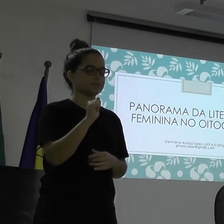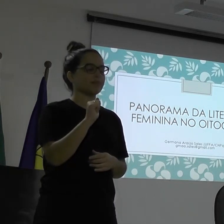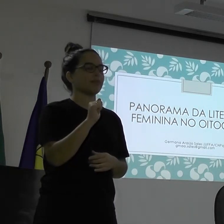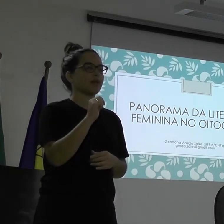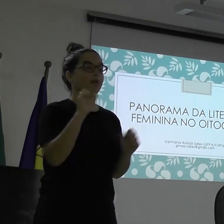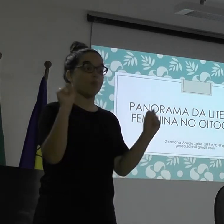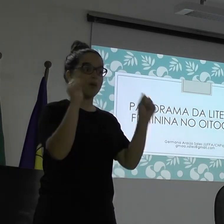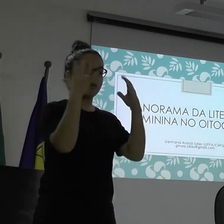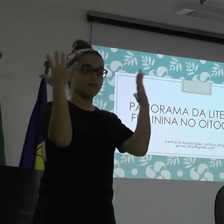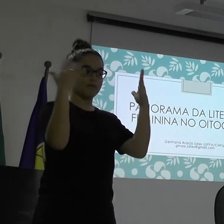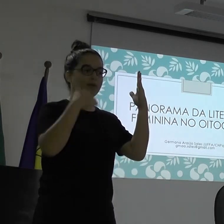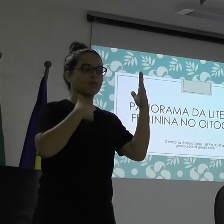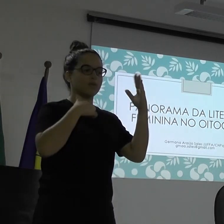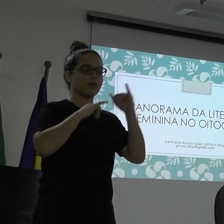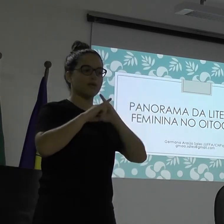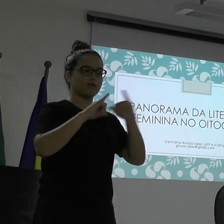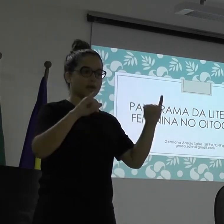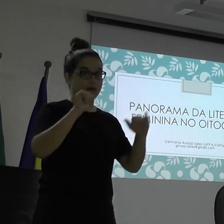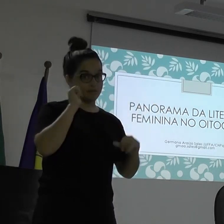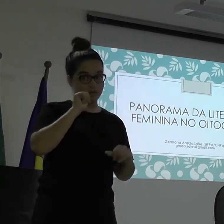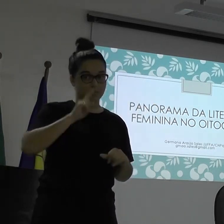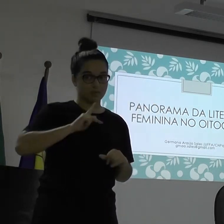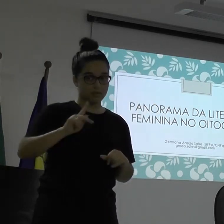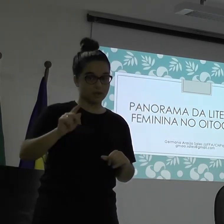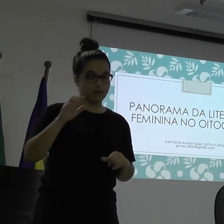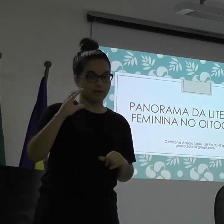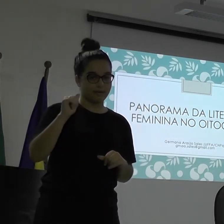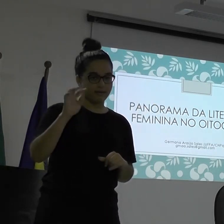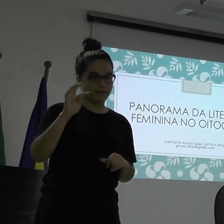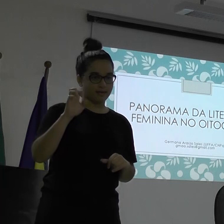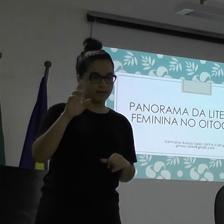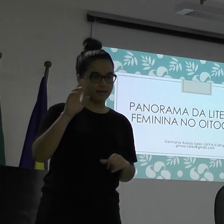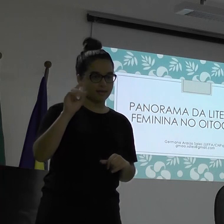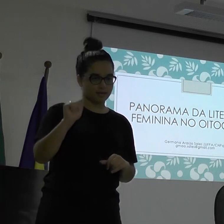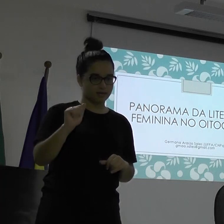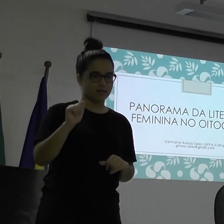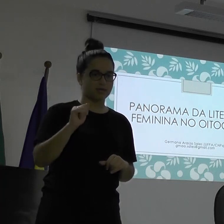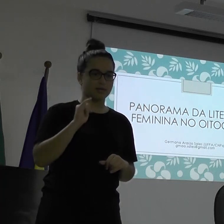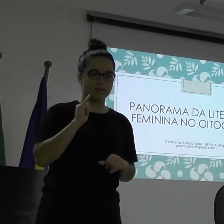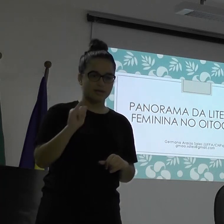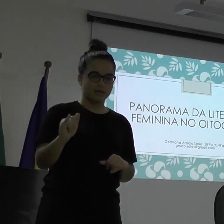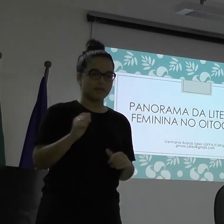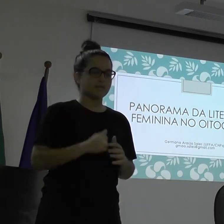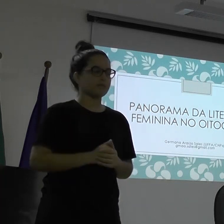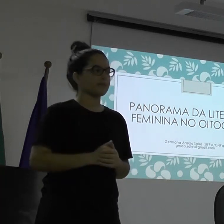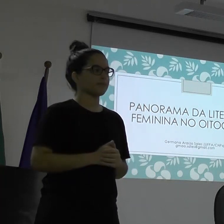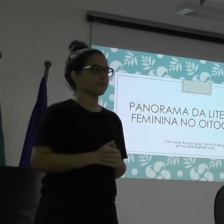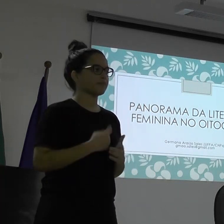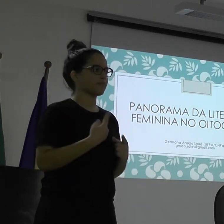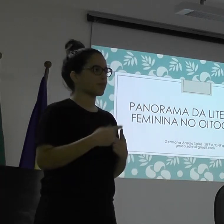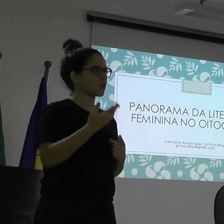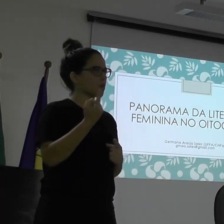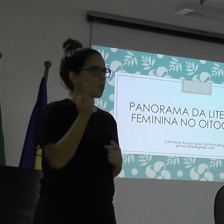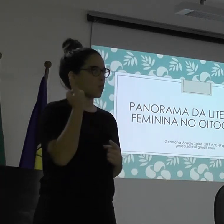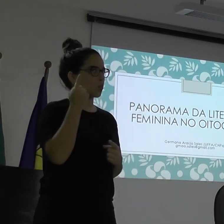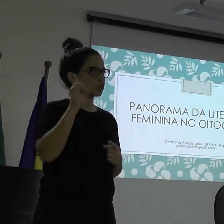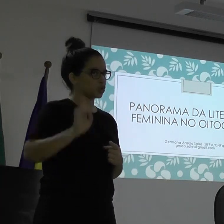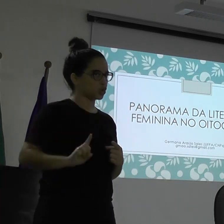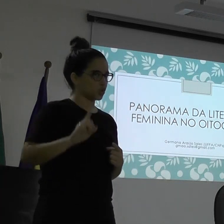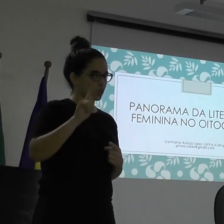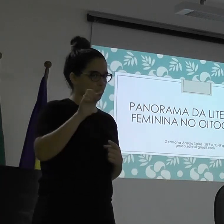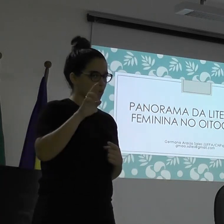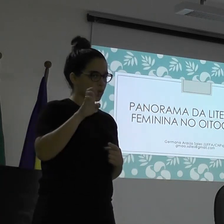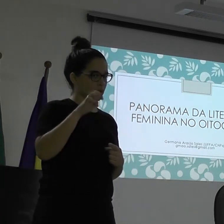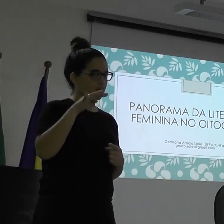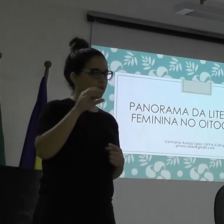eu disse assim para a presidente da cátedra, eu disse, por que porque um dos diretores do Grêmio estava presente